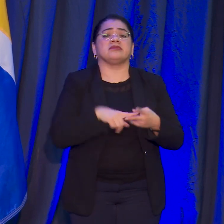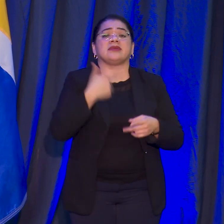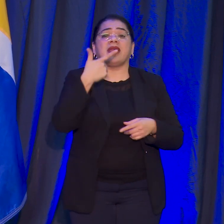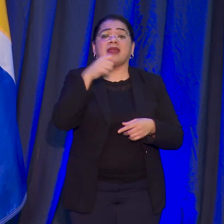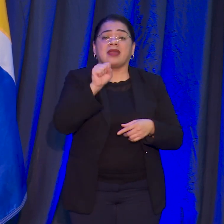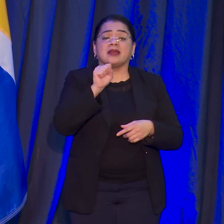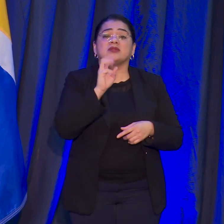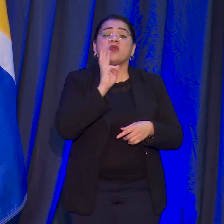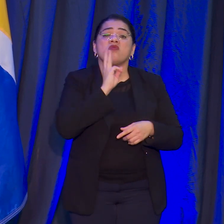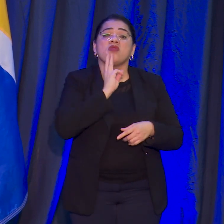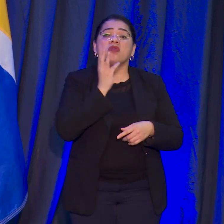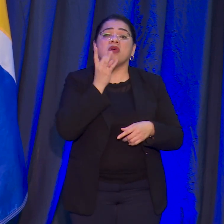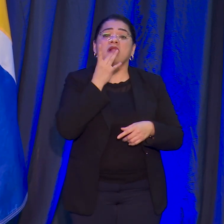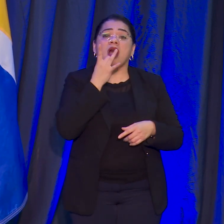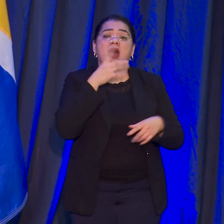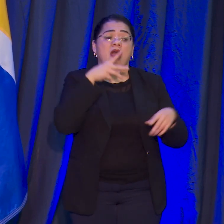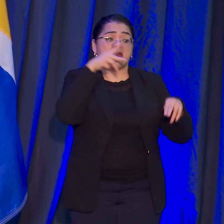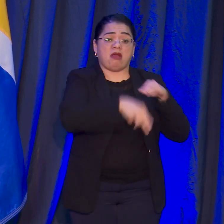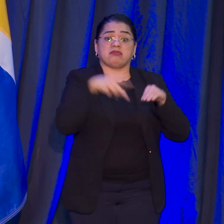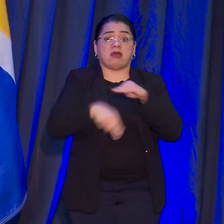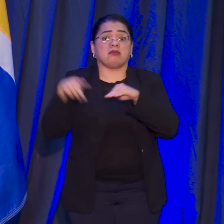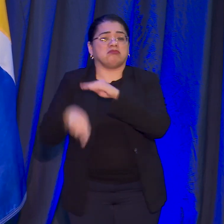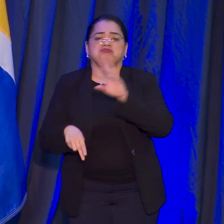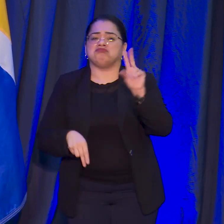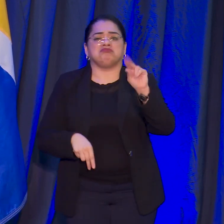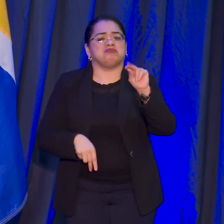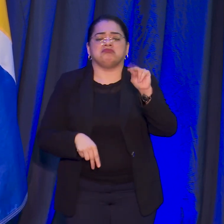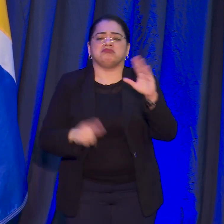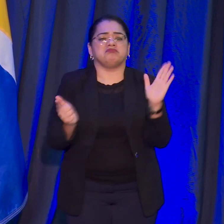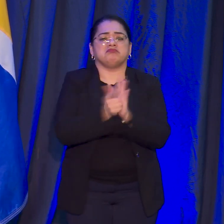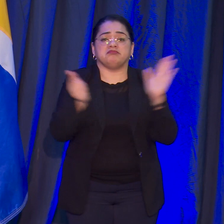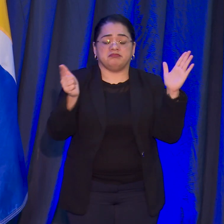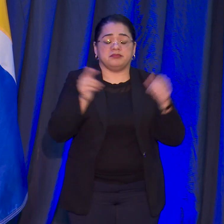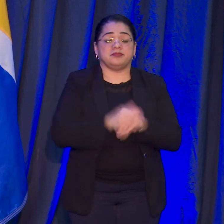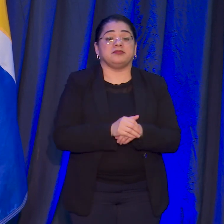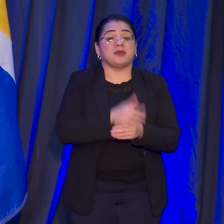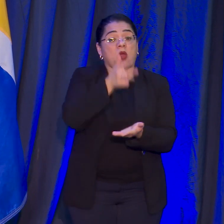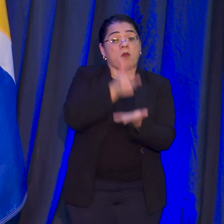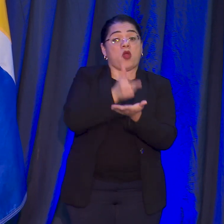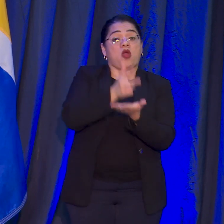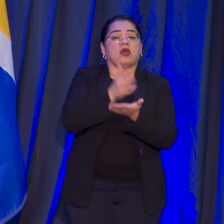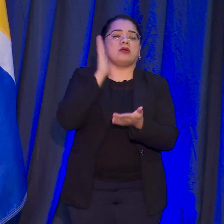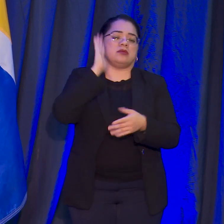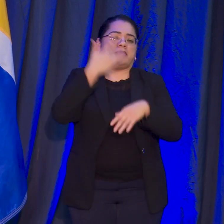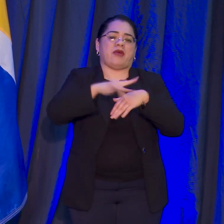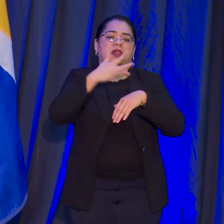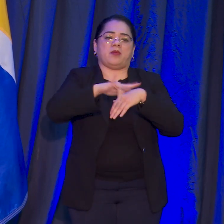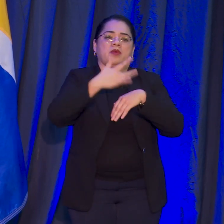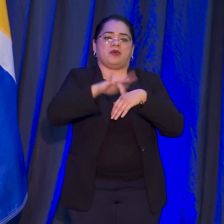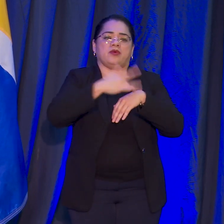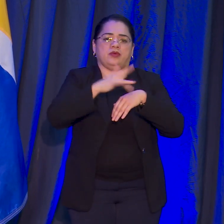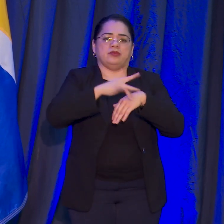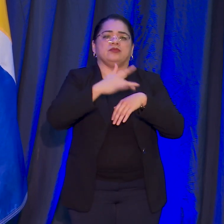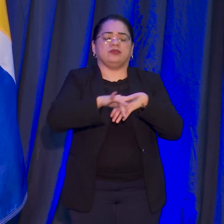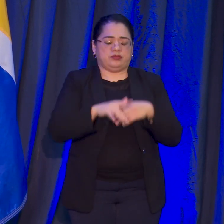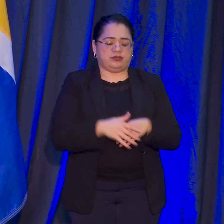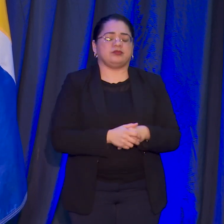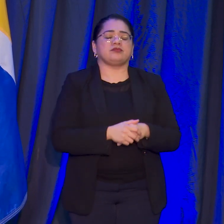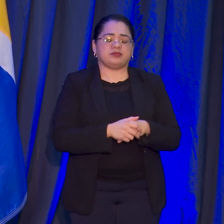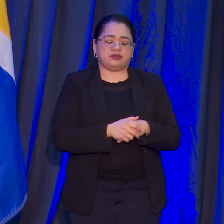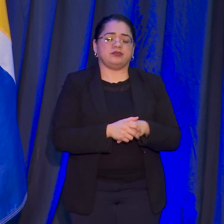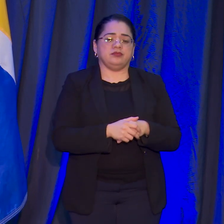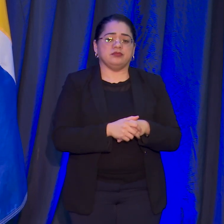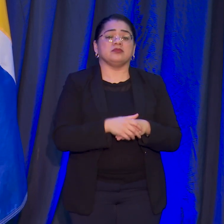gas ni su electricidad. El estacionamiento hasta esta semana no van a estar dando multas,